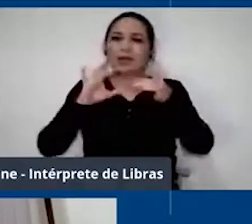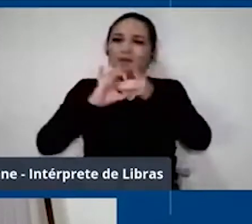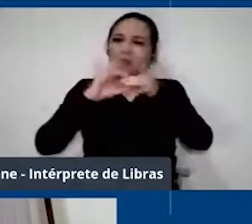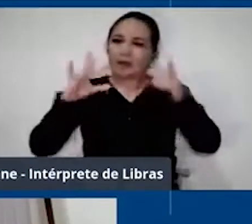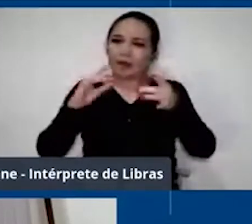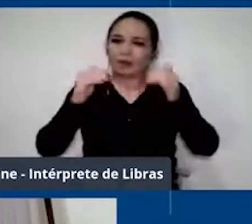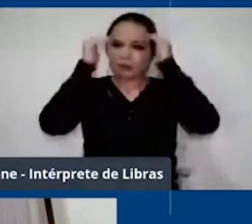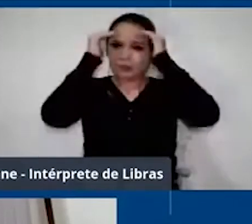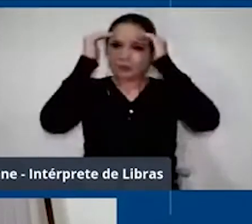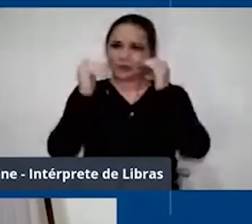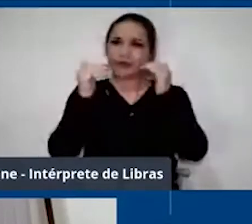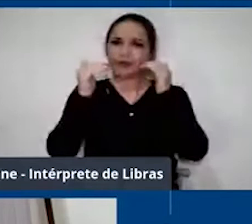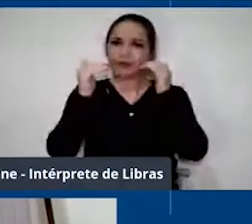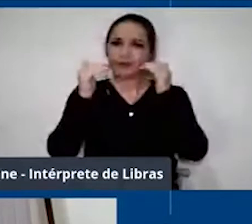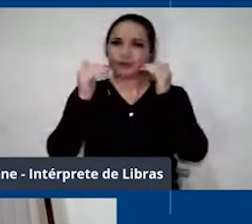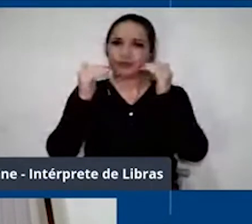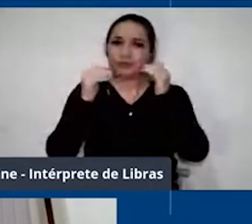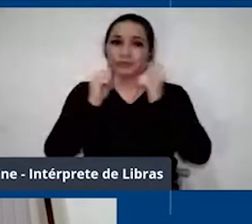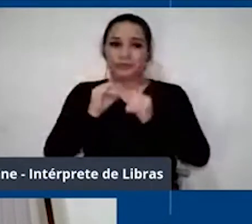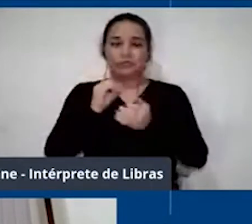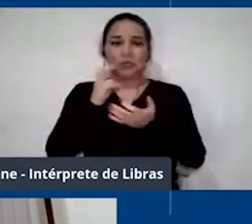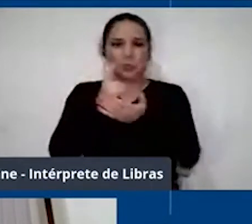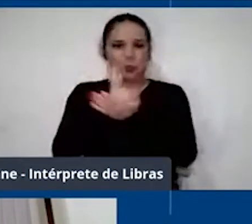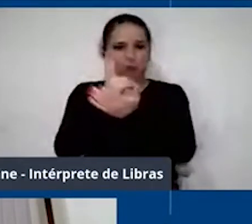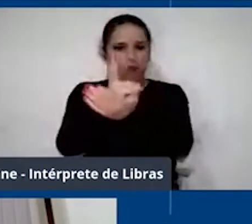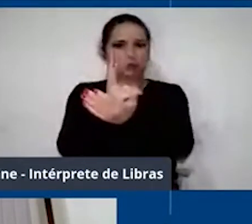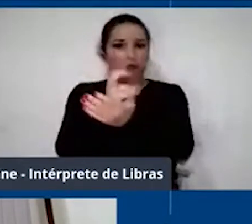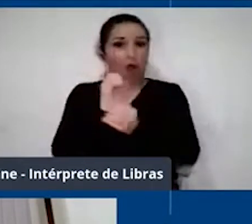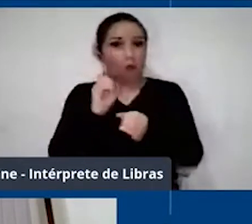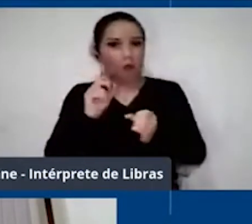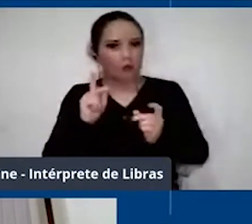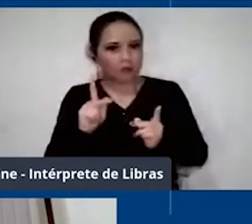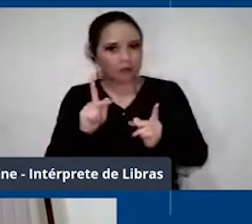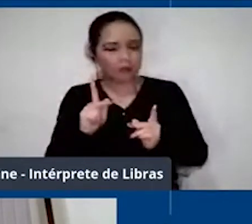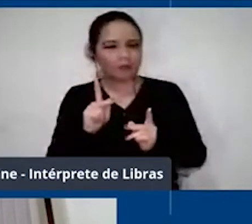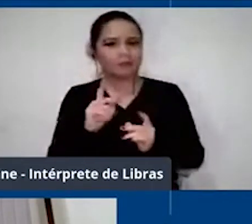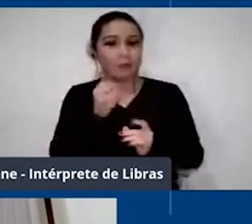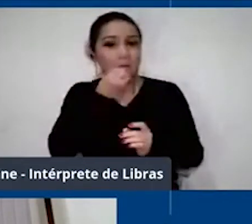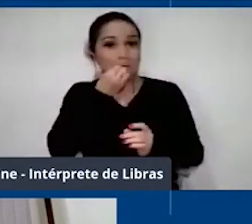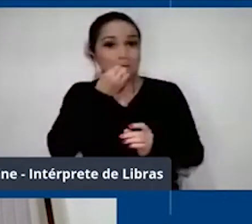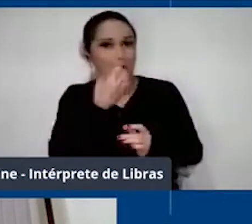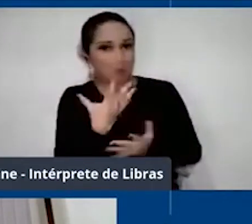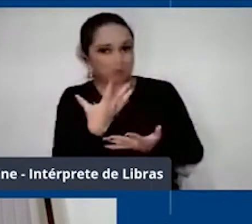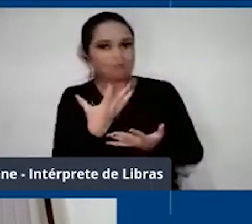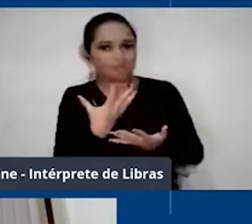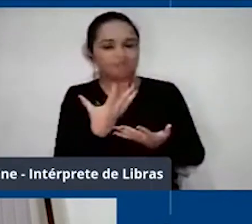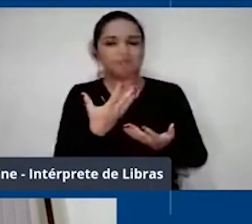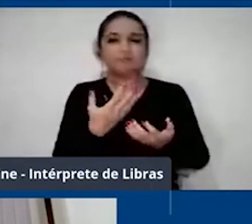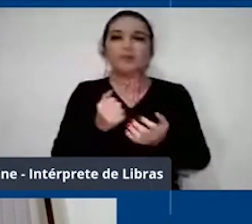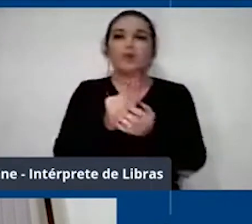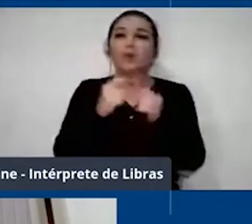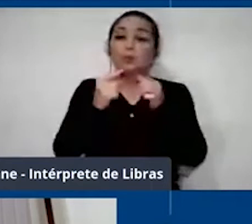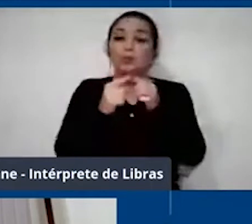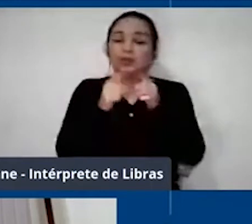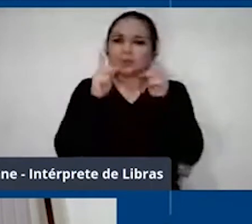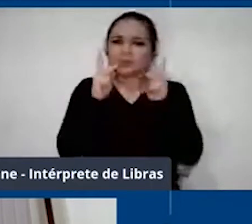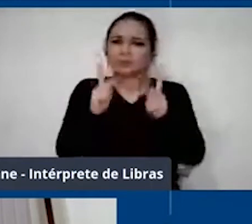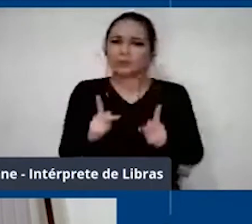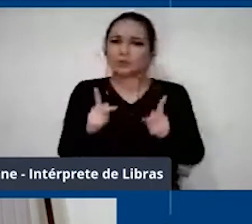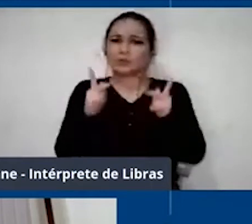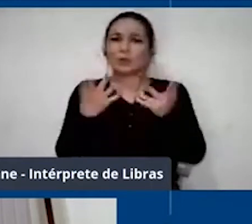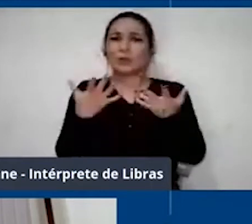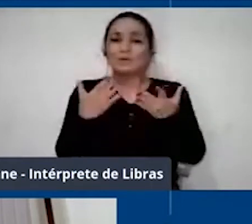que quer, e se ele continuar assim, vai ser extremamente saudável, porque as pessoas estão